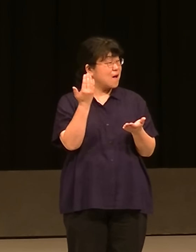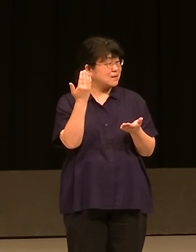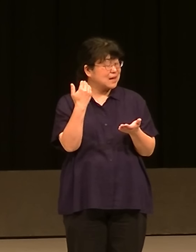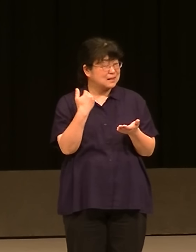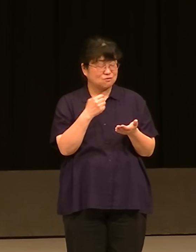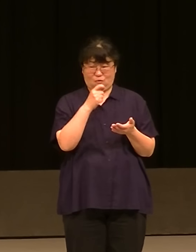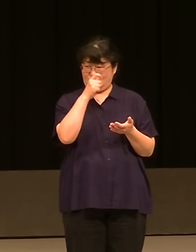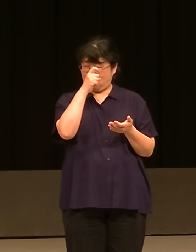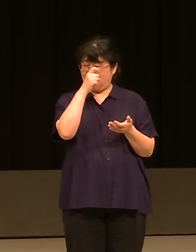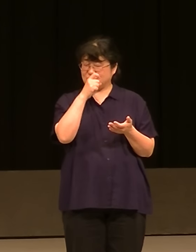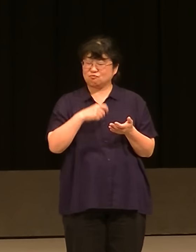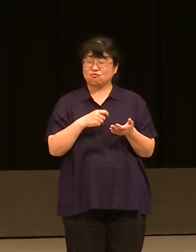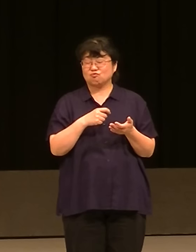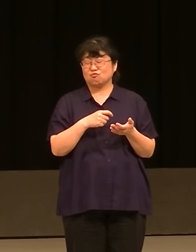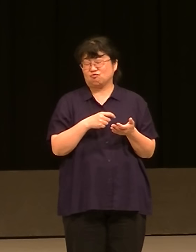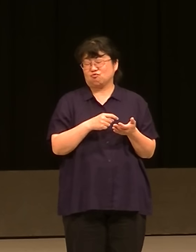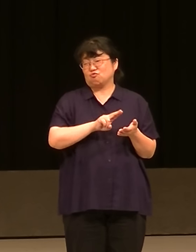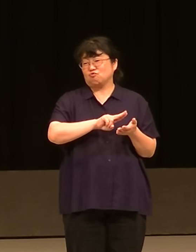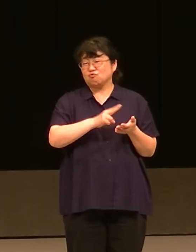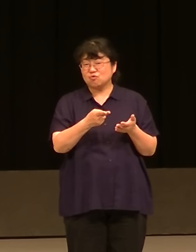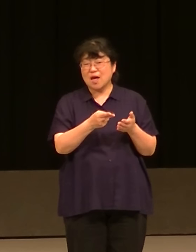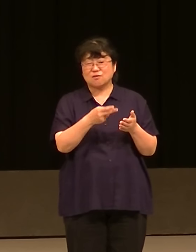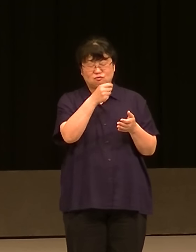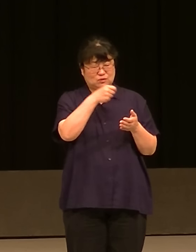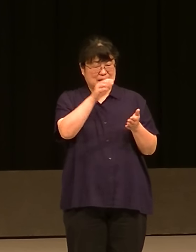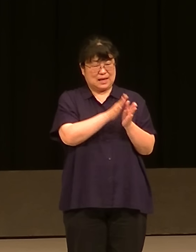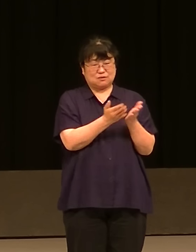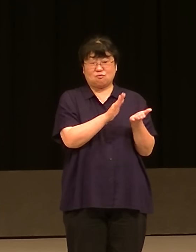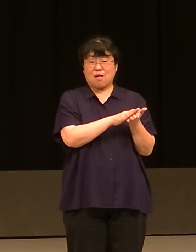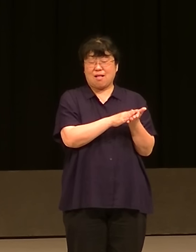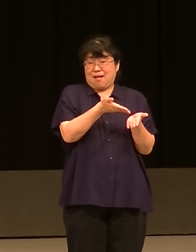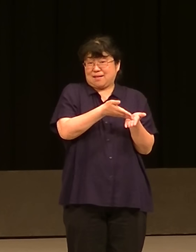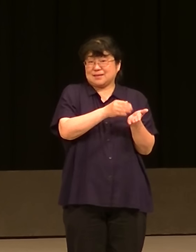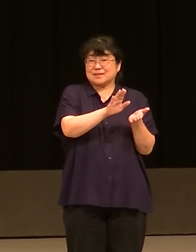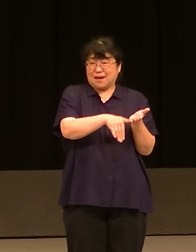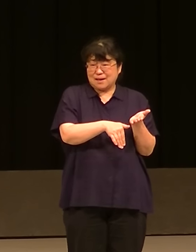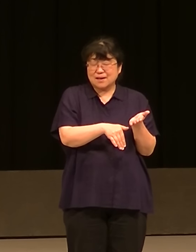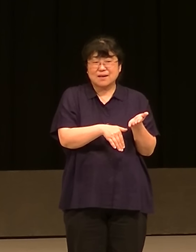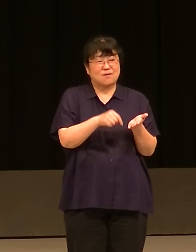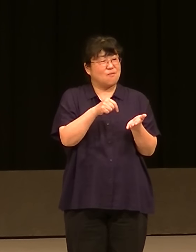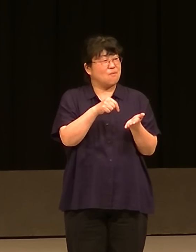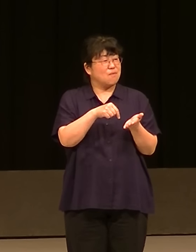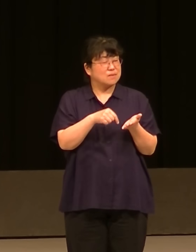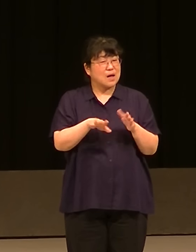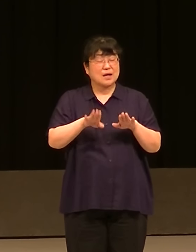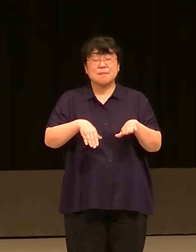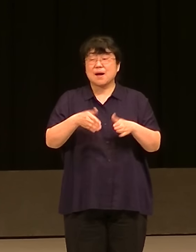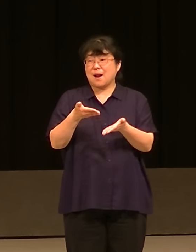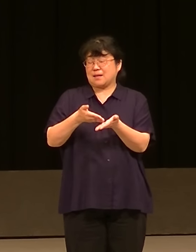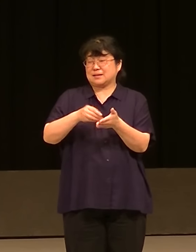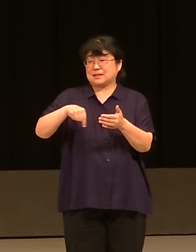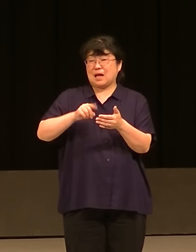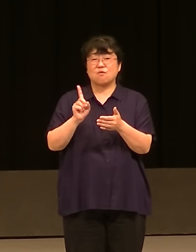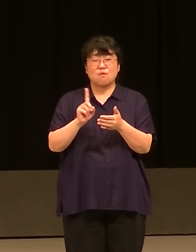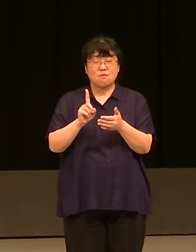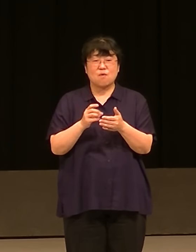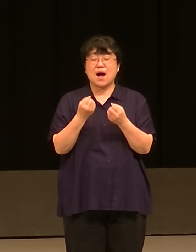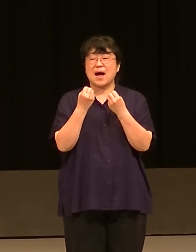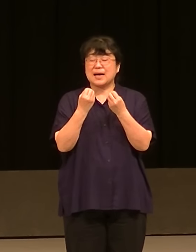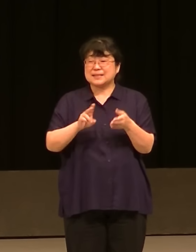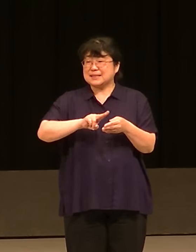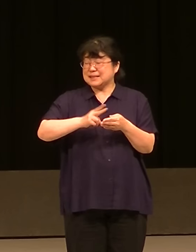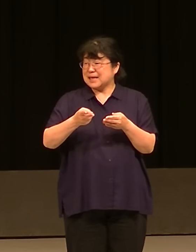約聖書のお話でございましたけれども、まあ、この今から申し上げることは、あの新約聖